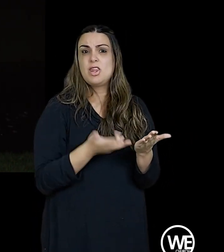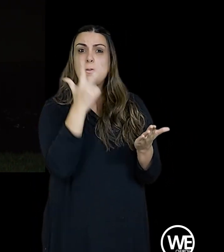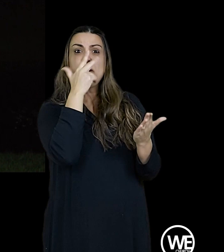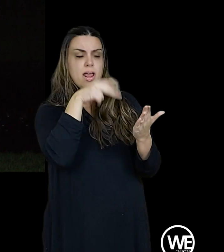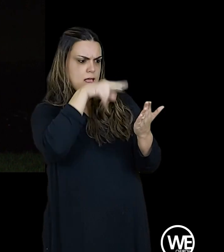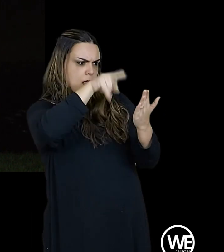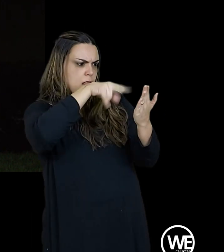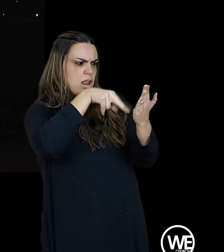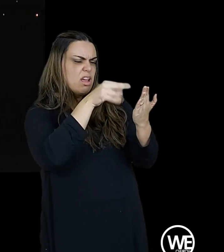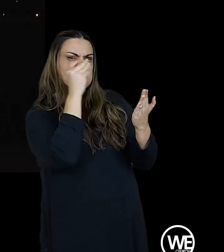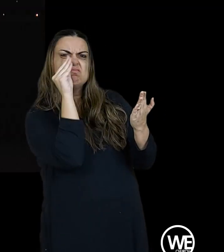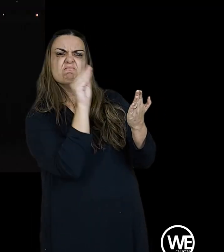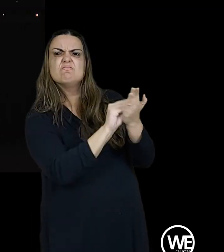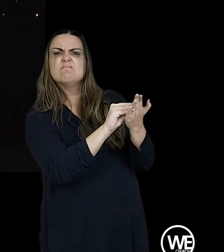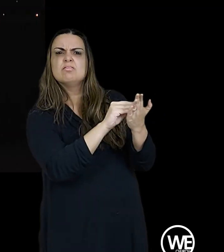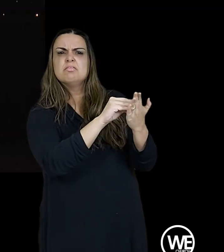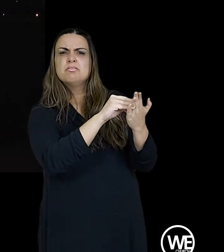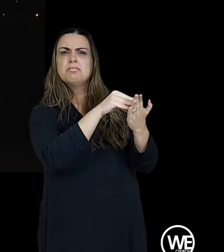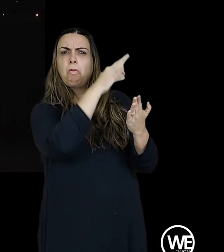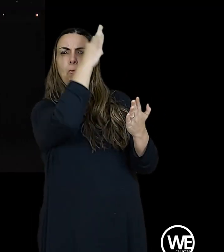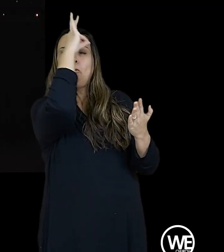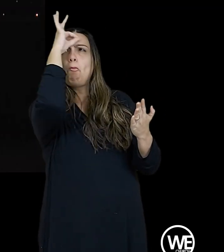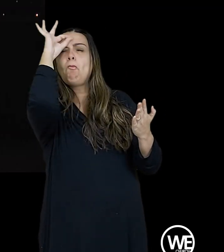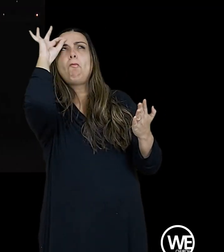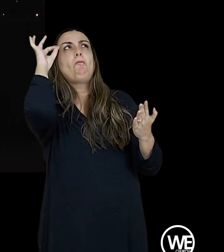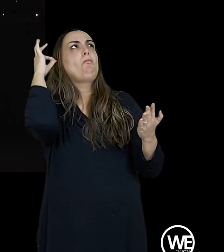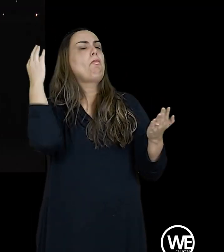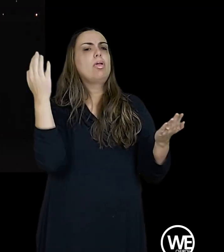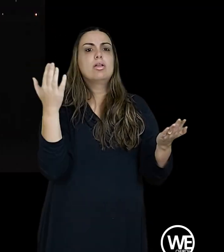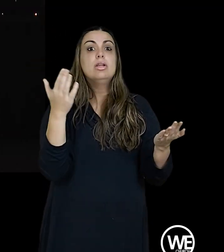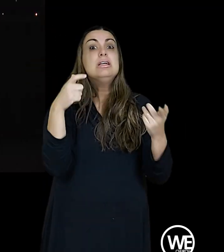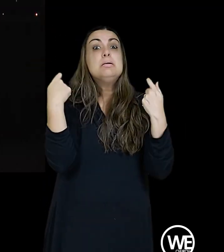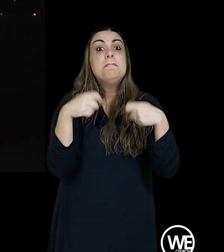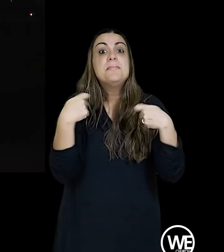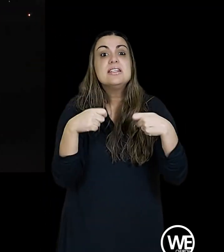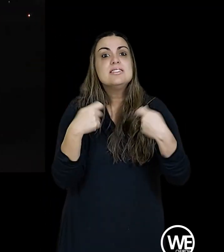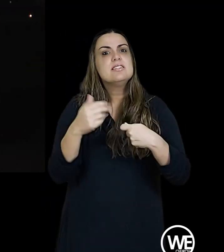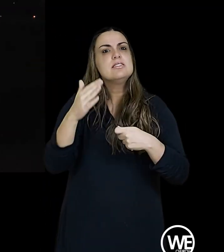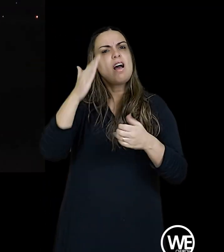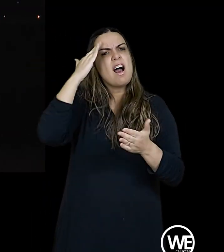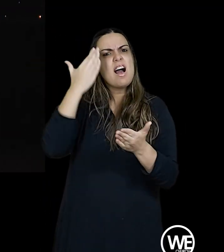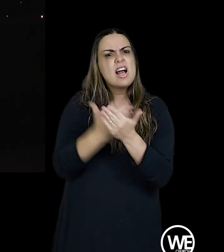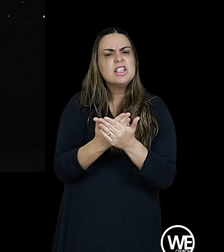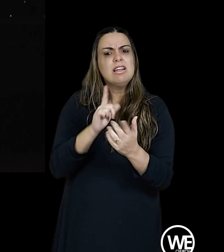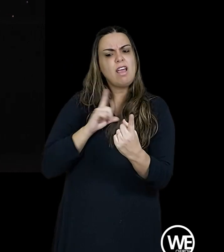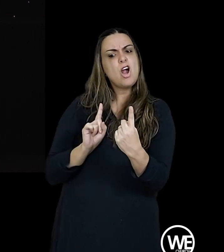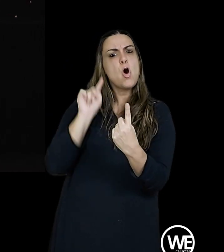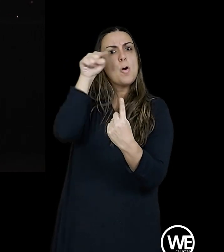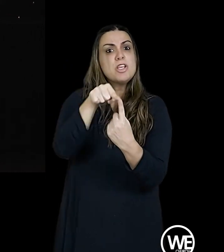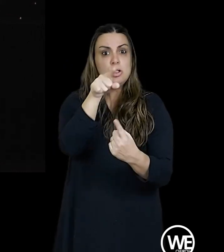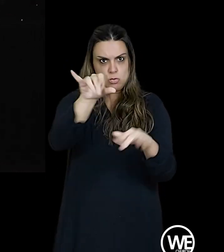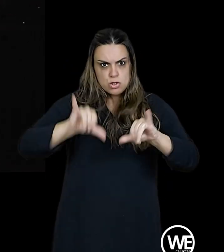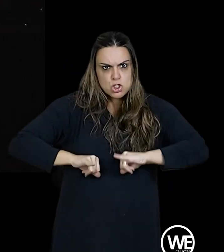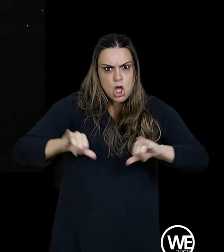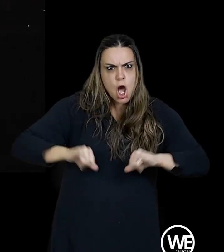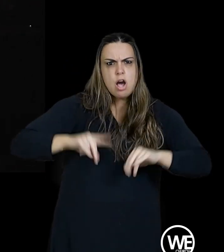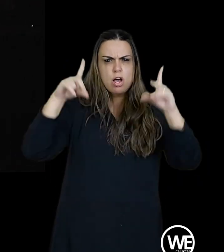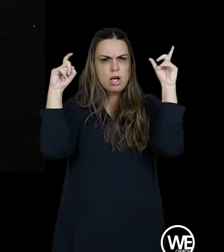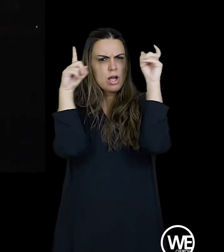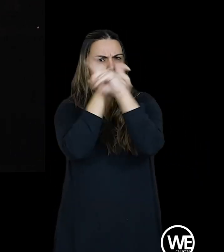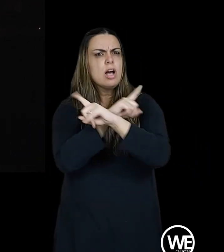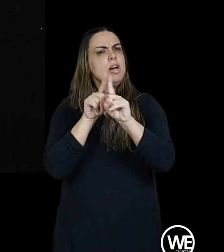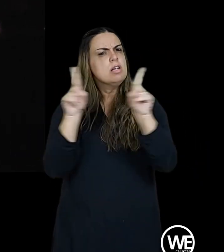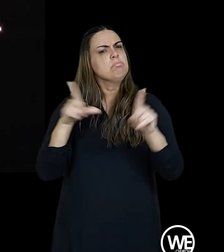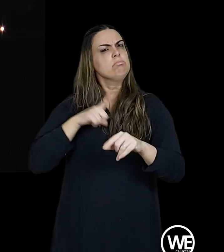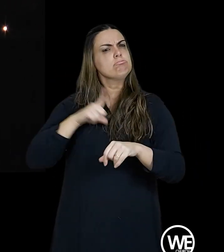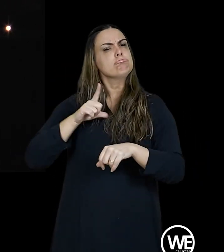Ignoramos isso. Devemos acreditar que existe um propósito em nosso sofrimento. Não é jogar fora, não é fugir dele,